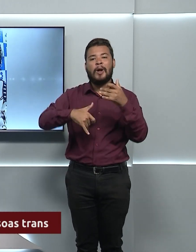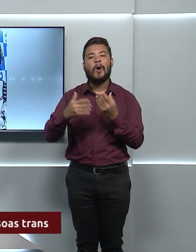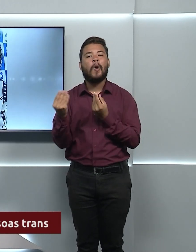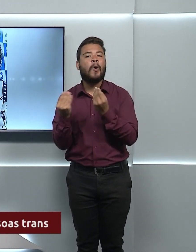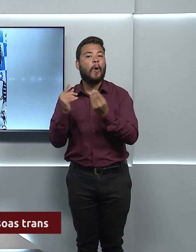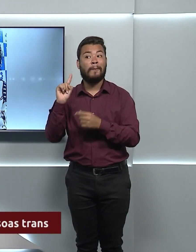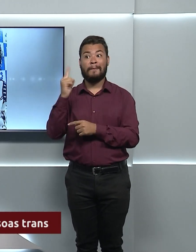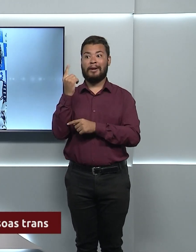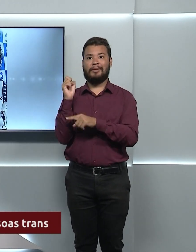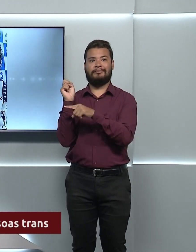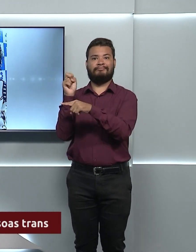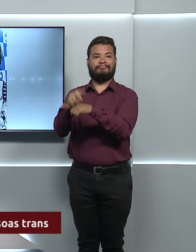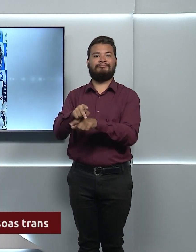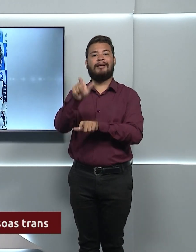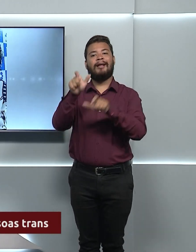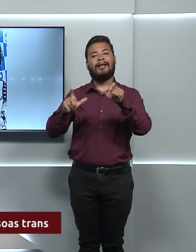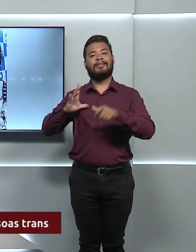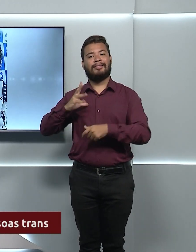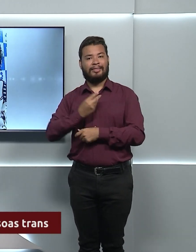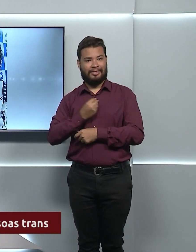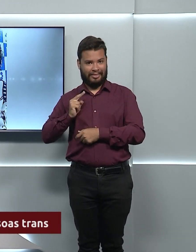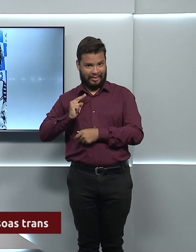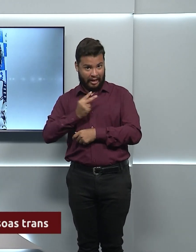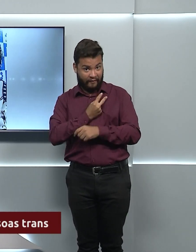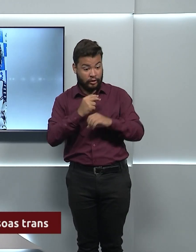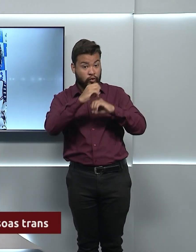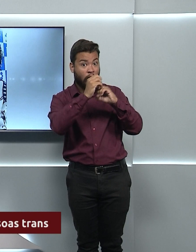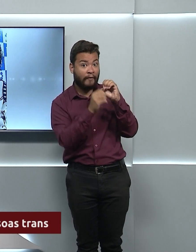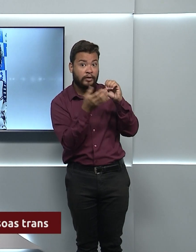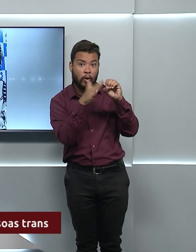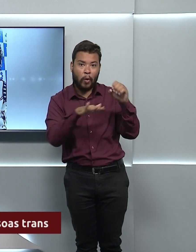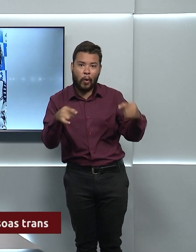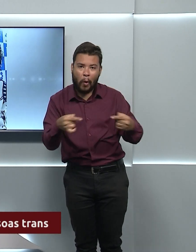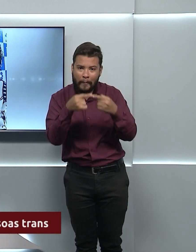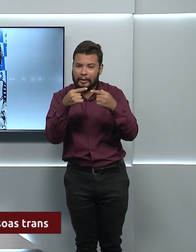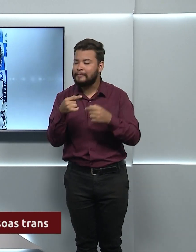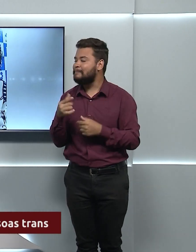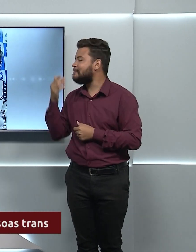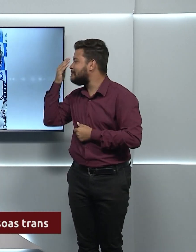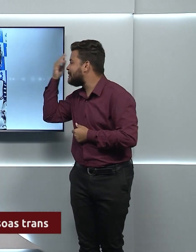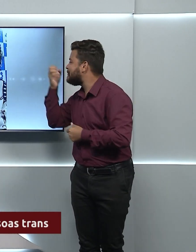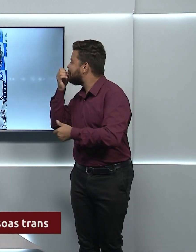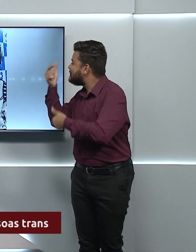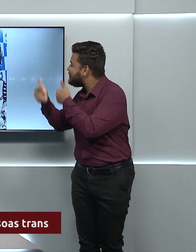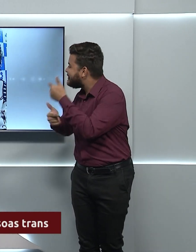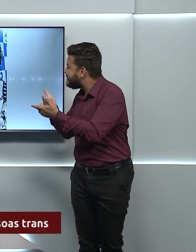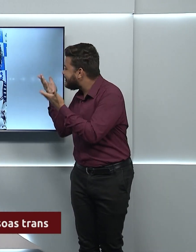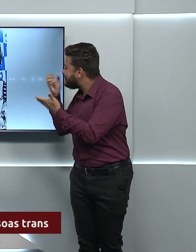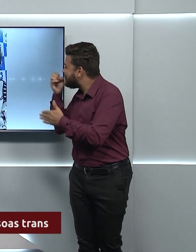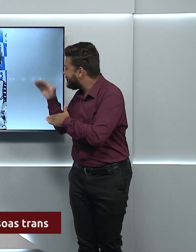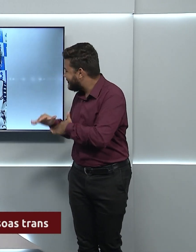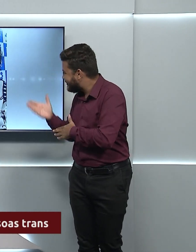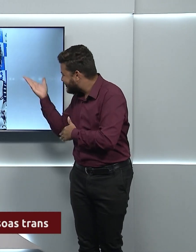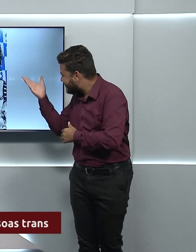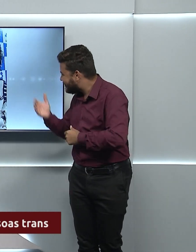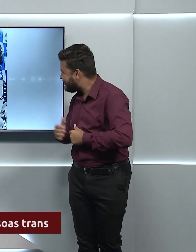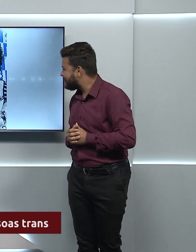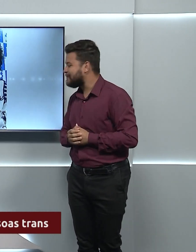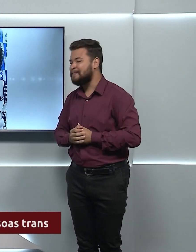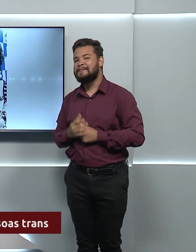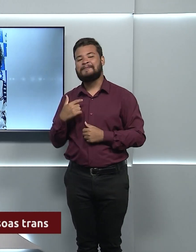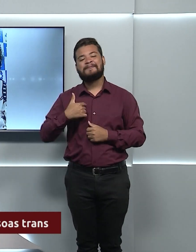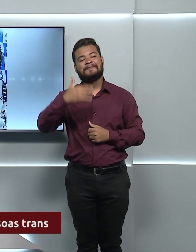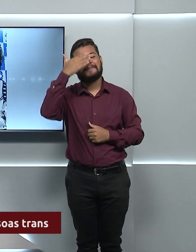do programa UFG Inclui, de pessoas trans aqui na universidade. Muito obrigada, bom trabalho, professora, boa tarde. Eu